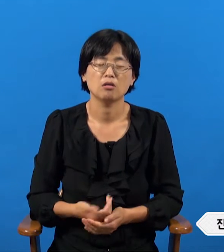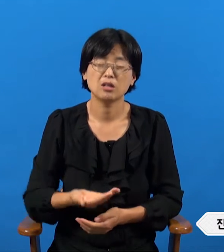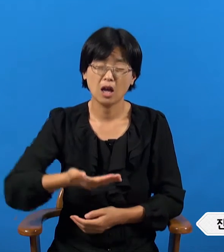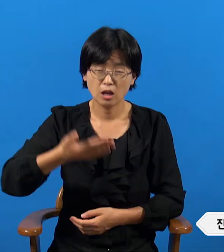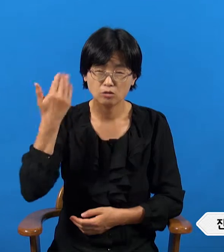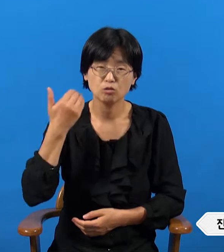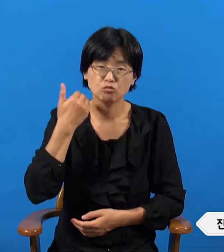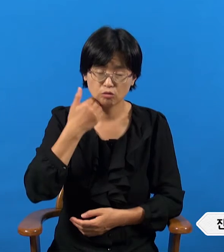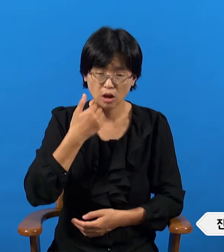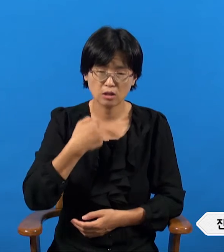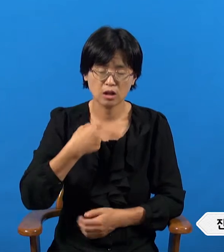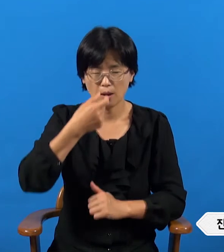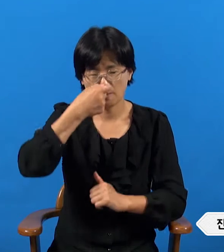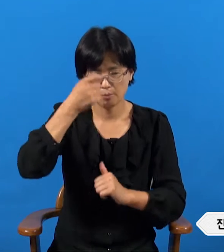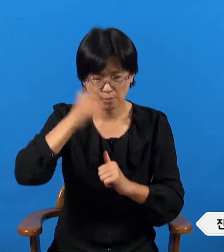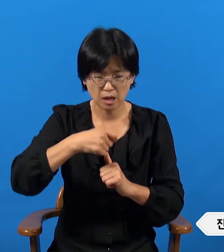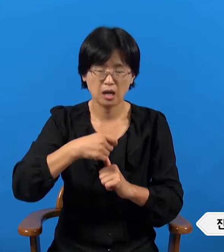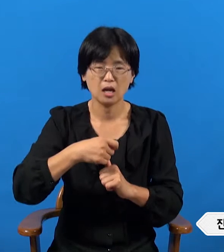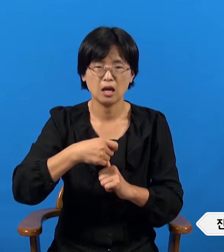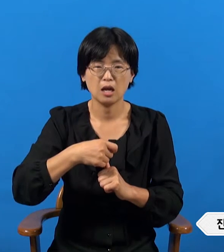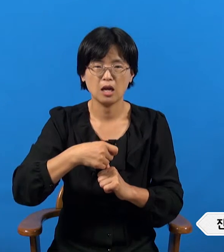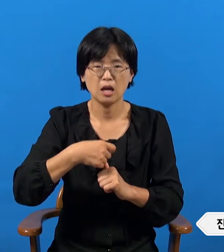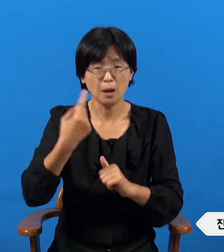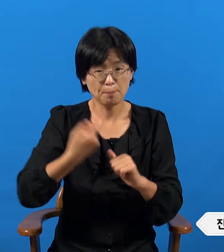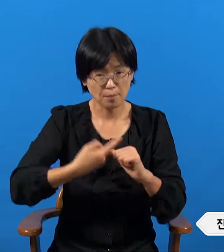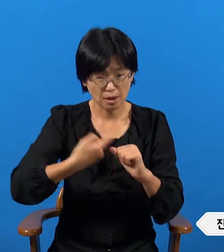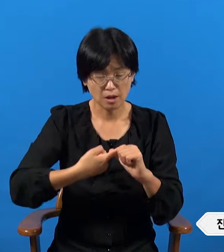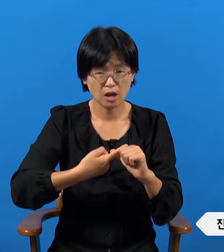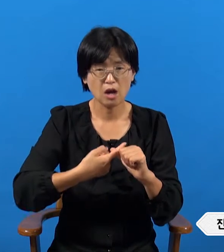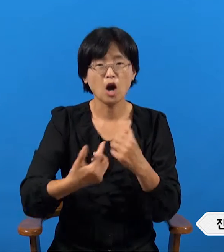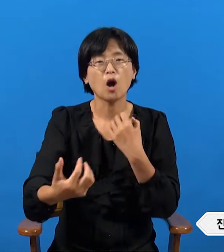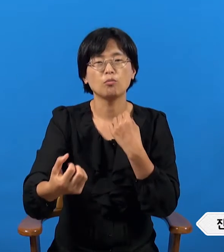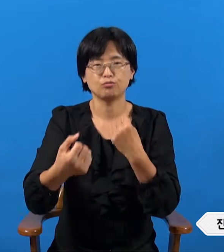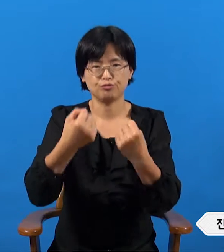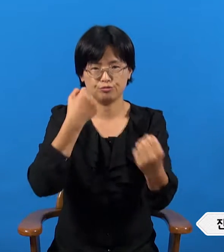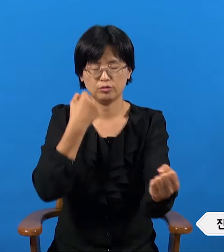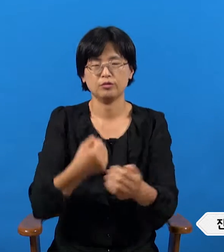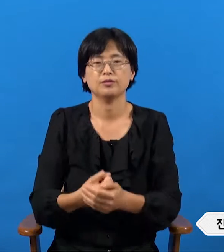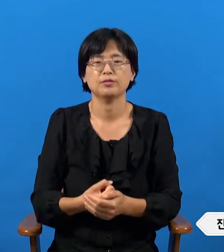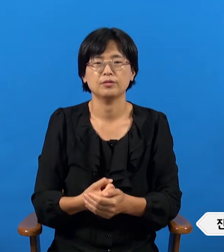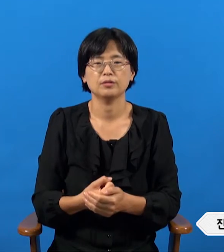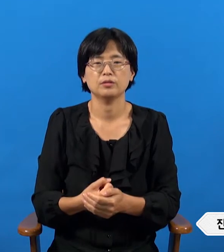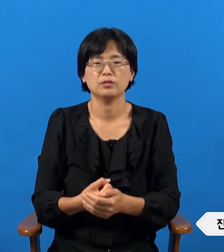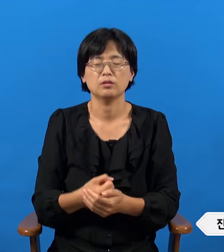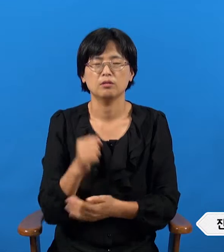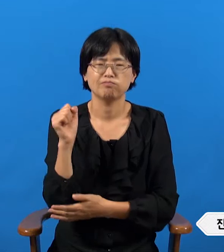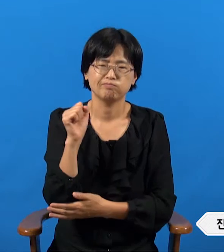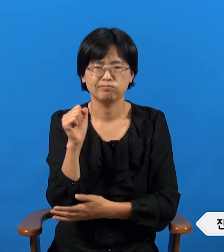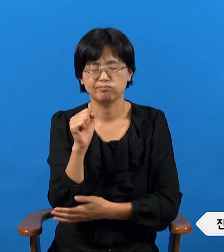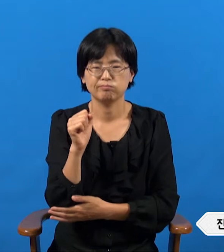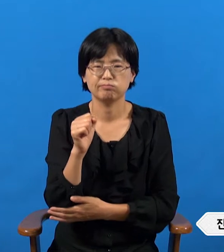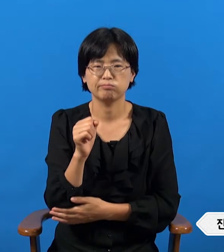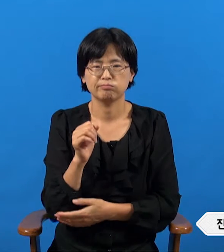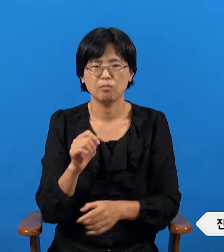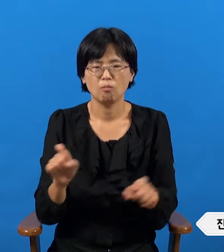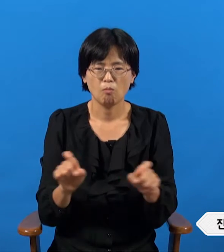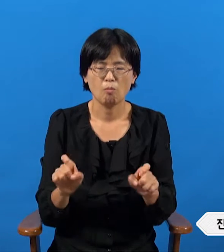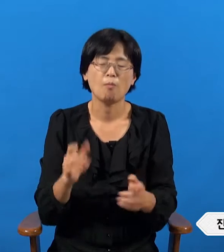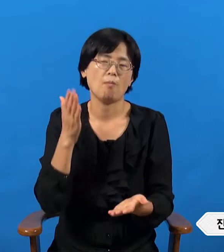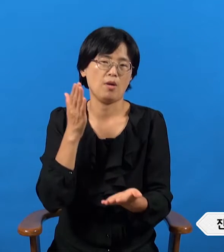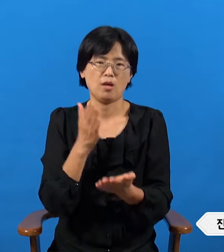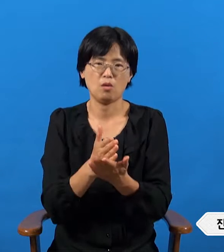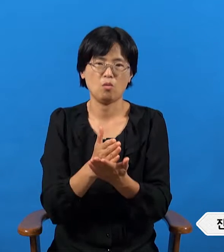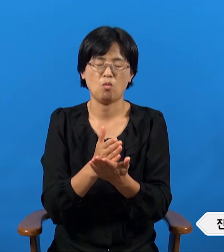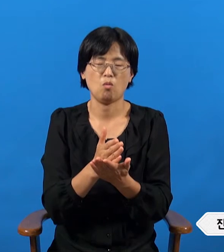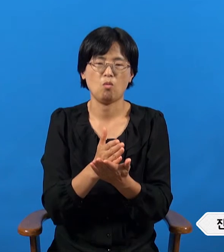어떤 말을 우리를 향해 내 존재 가치를 판단하고 평가한다 할지라도 흔들리지 마십시오.